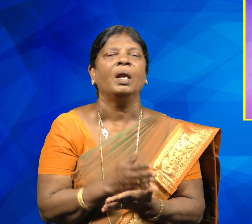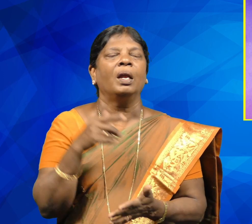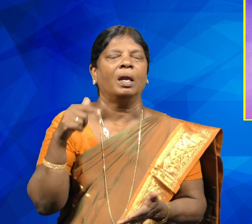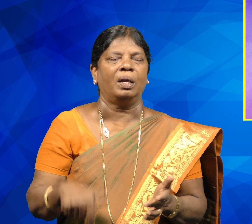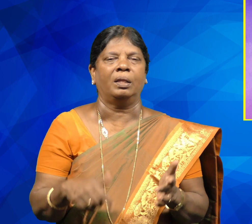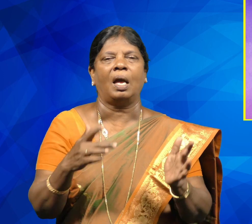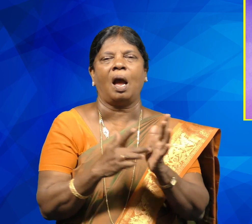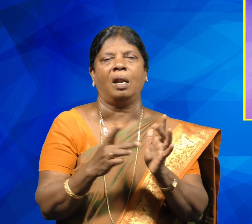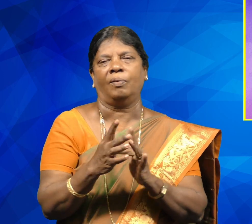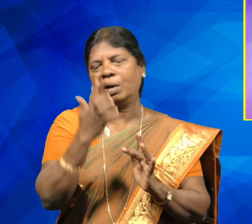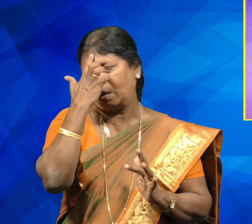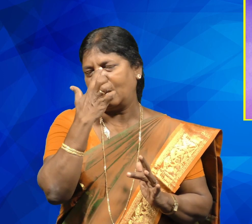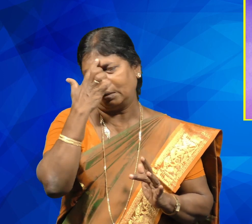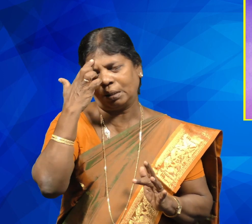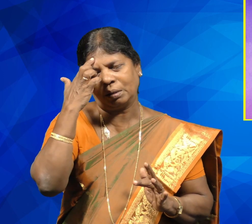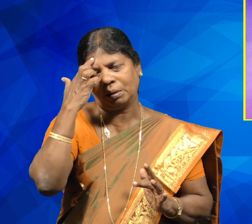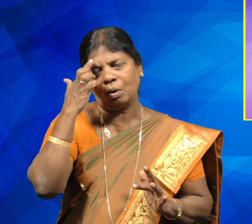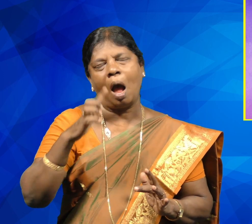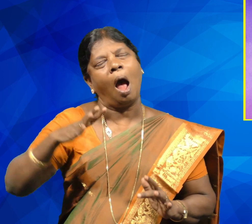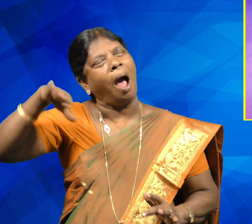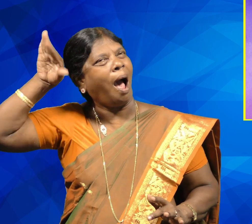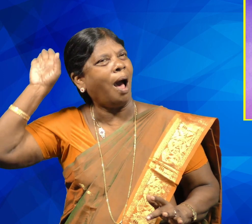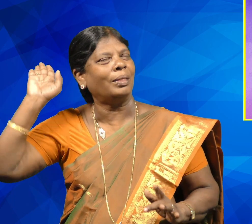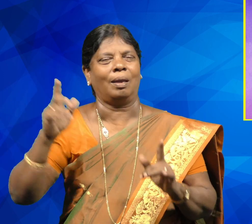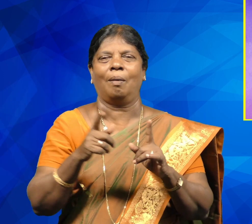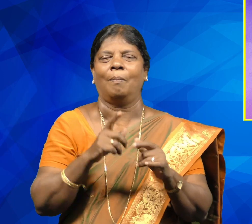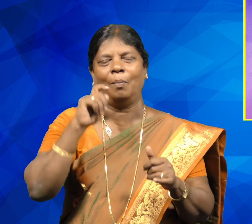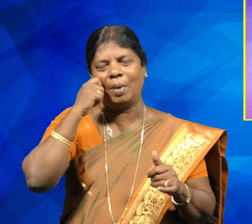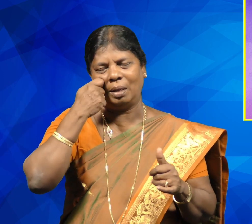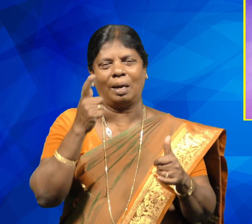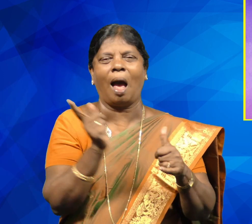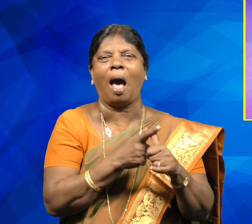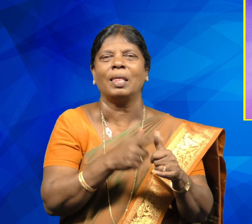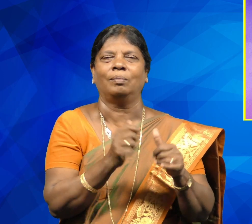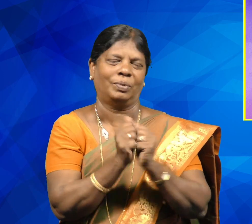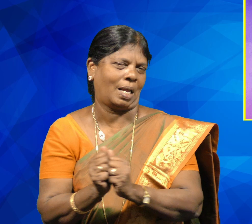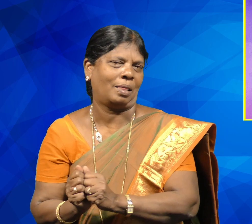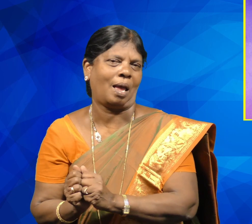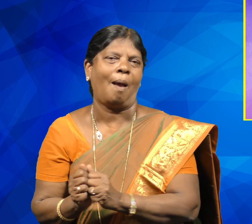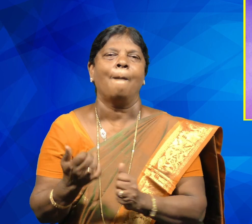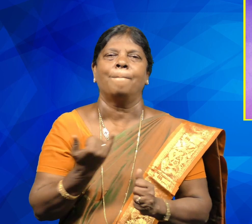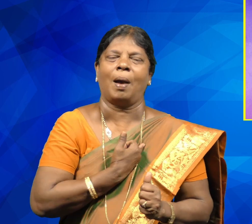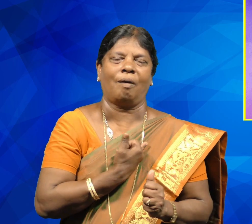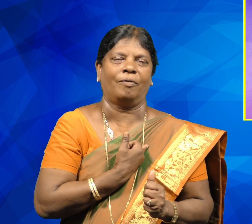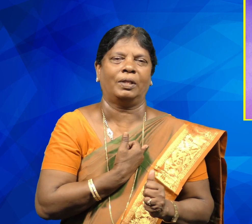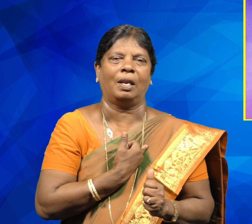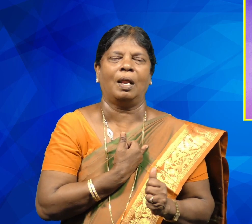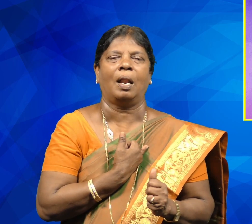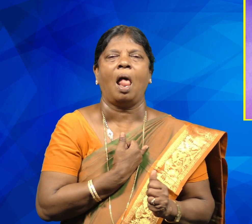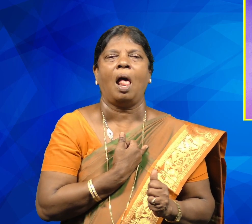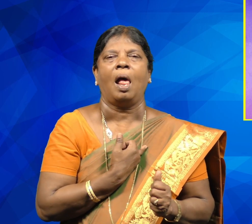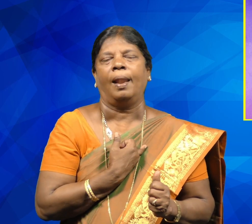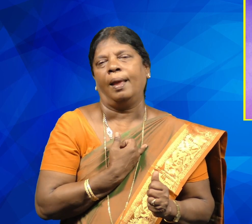வைக்க வேண்டும் என்றால், இந்த ஆண்டவராகிய இயேசு கிறிஸ்து தான் ஆதி மனிதன் செய்த பாவமாகிய